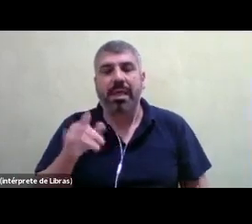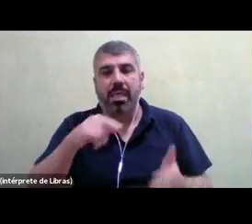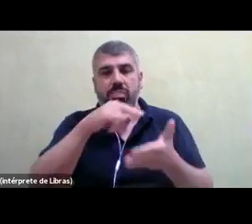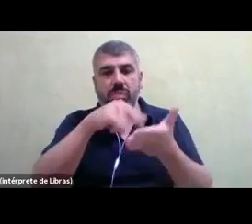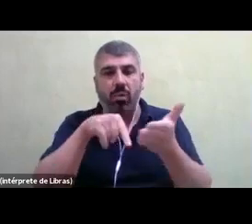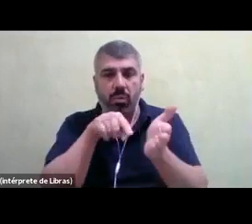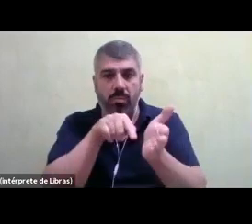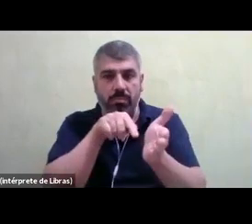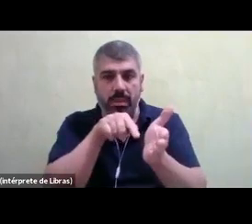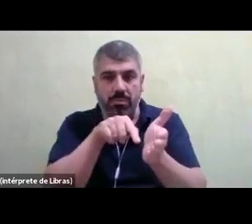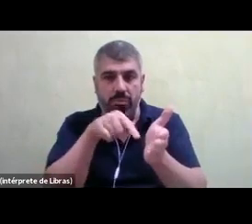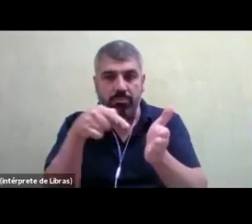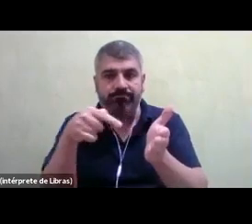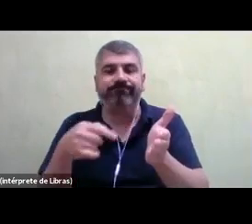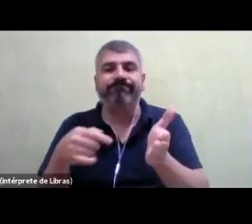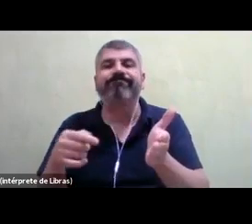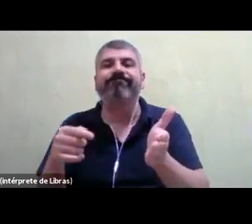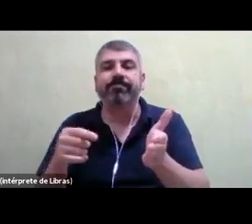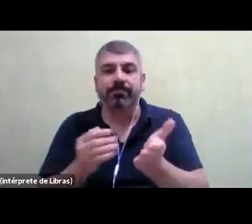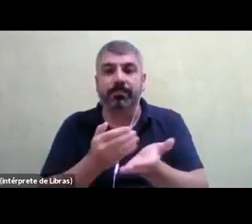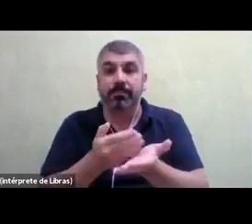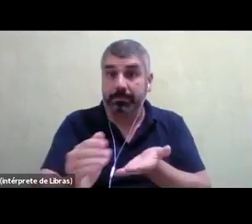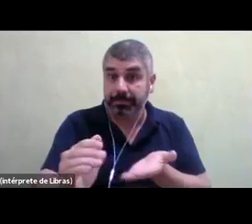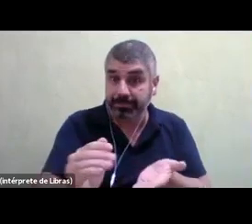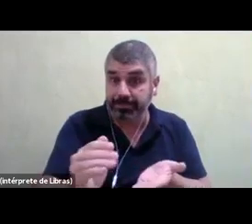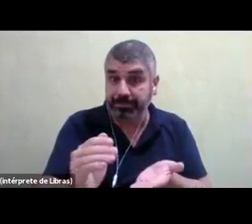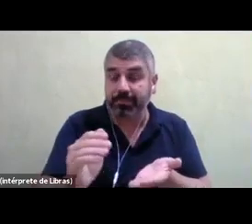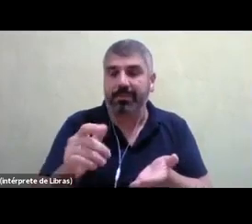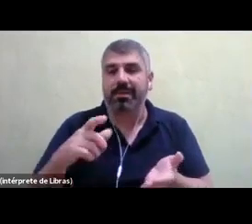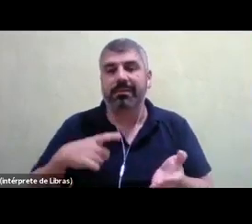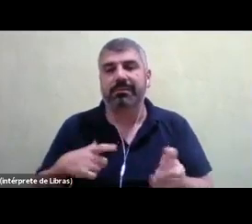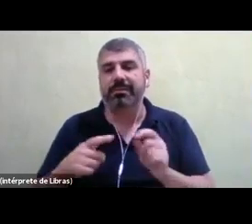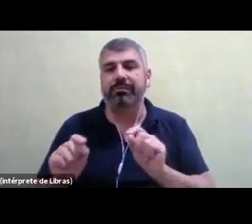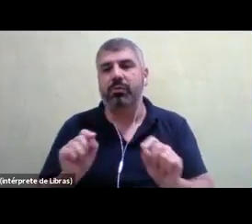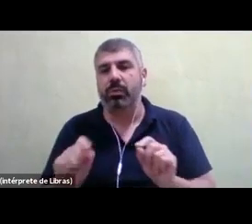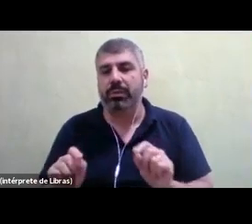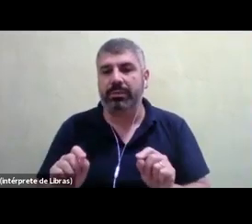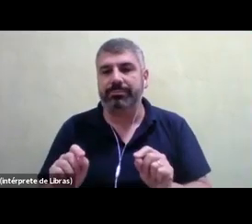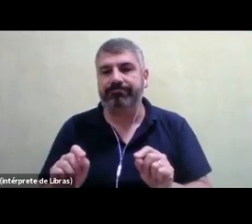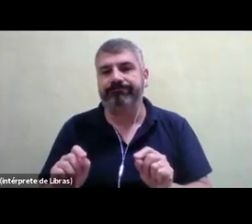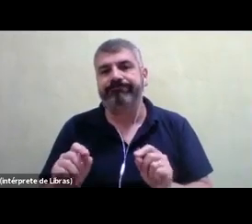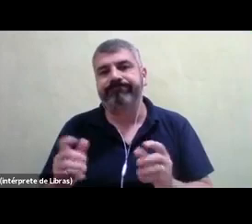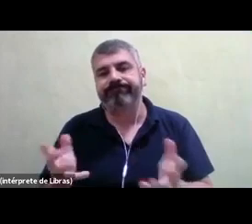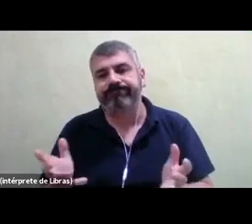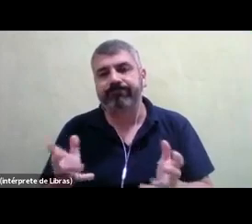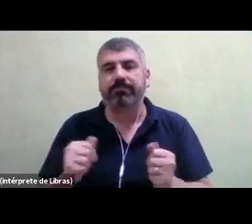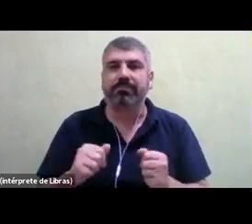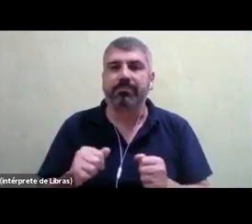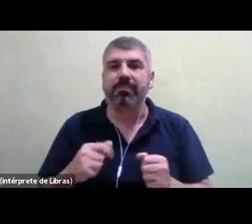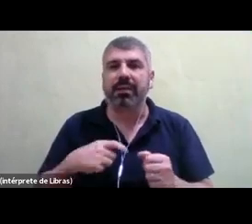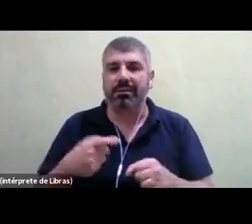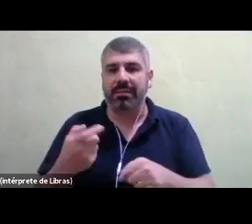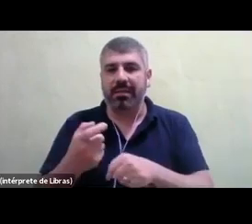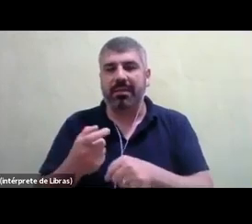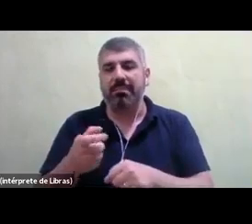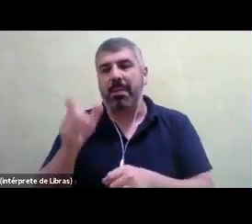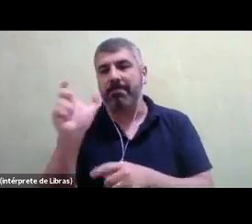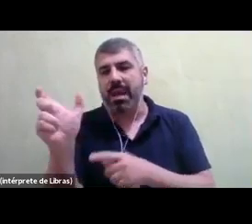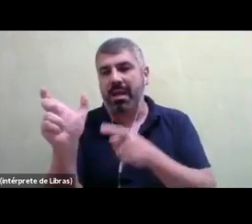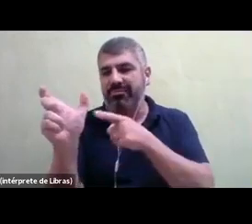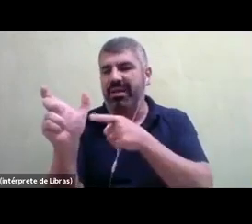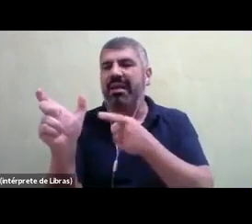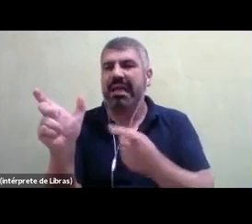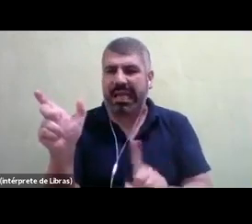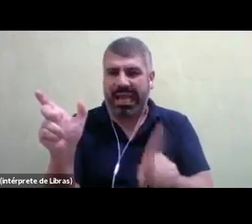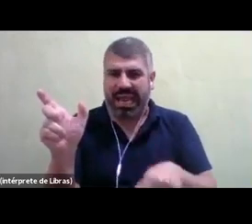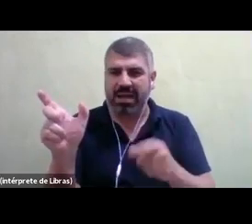que inicialmente nos causou bastante, eu vou usar esse adjetivo, eu vou usar essa palavra,